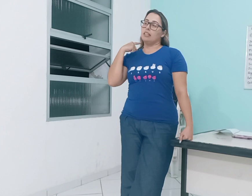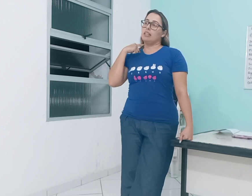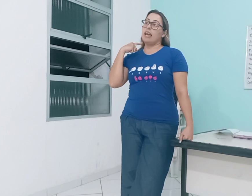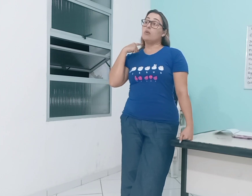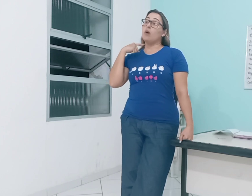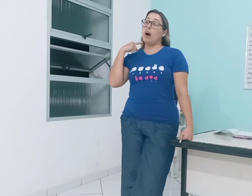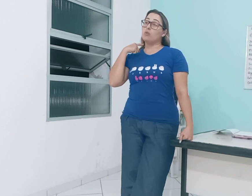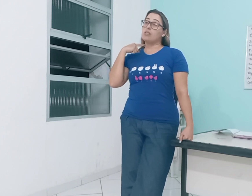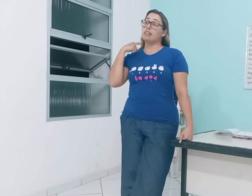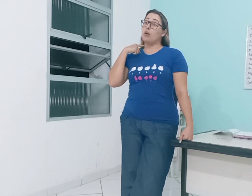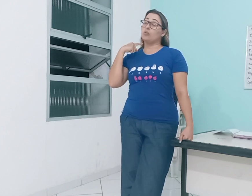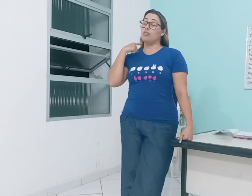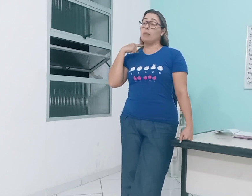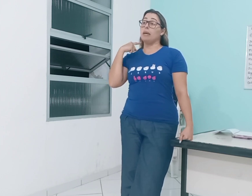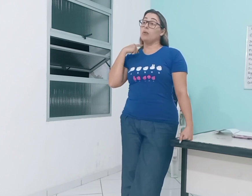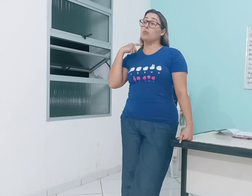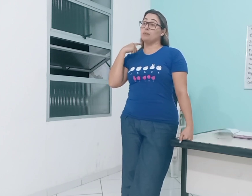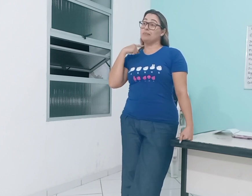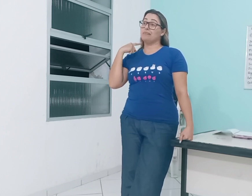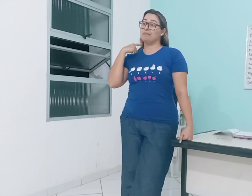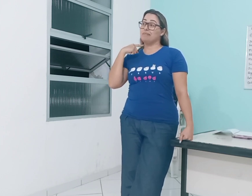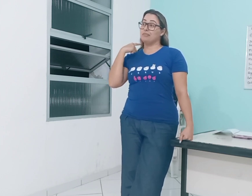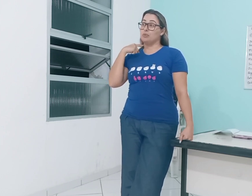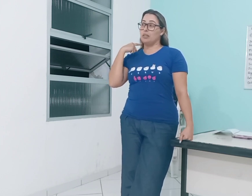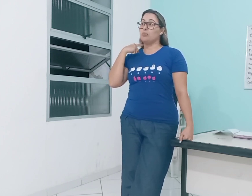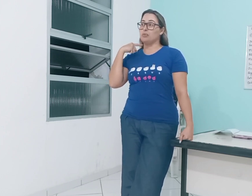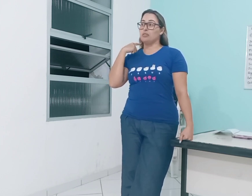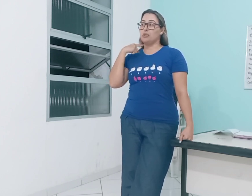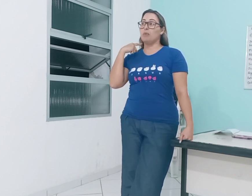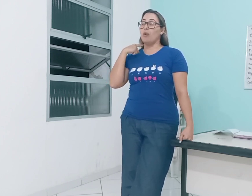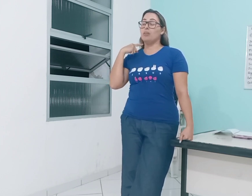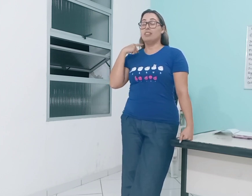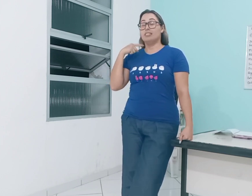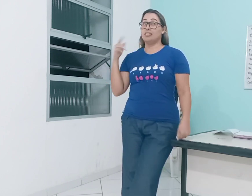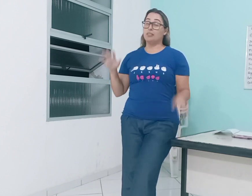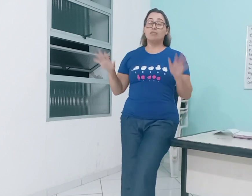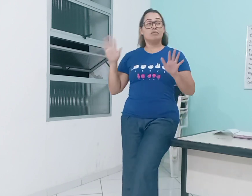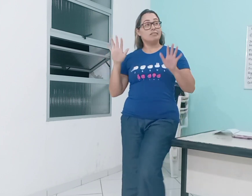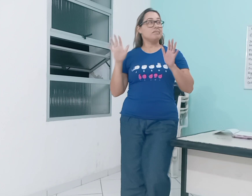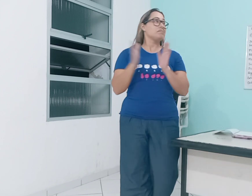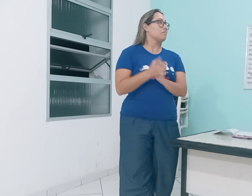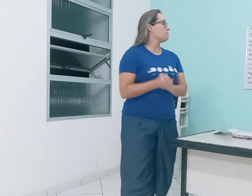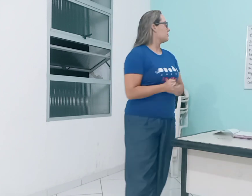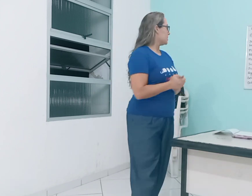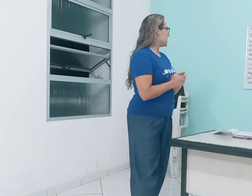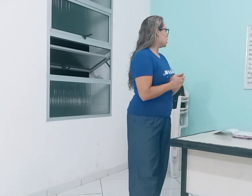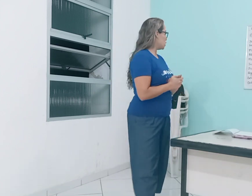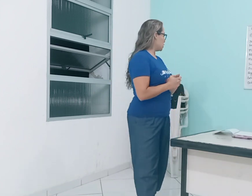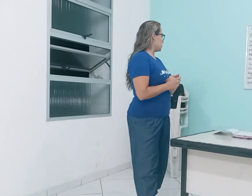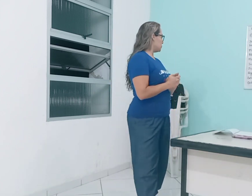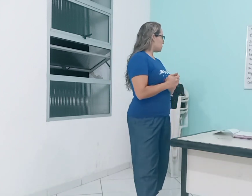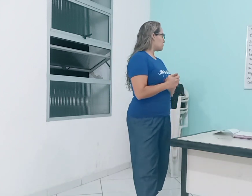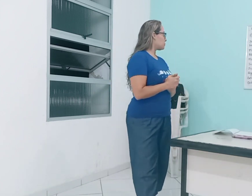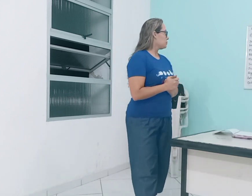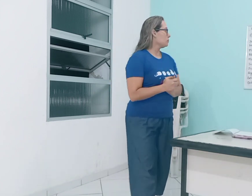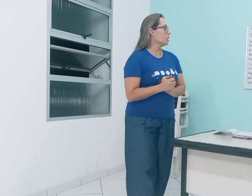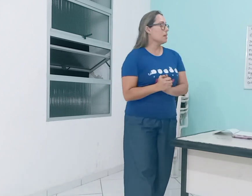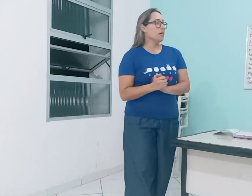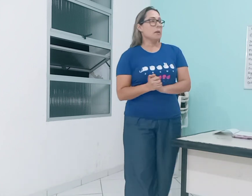Que é igual ao sinal do Flamengo, né, do futebol. Então, existe.